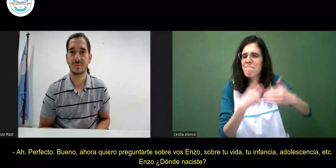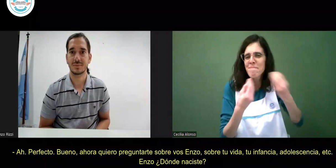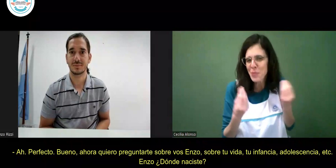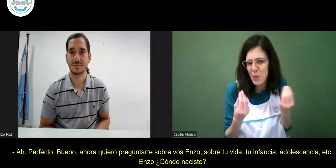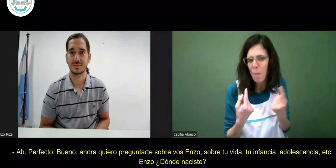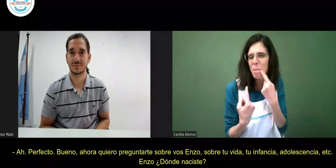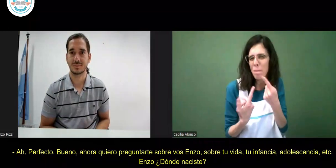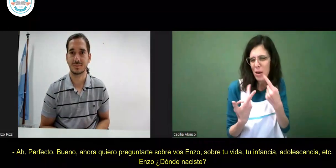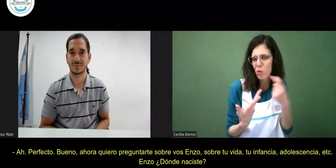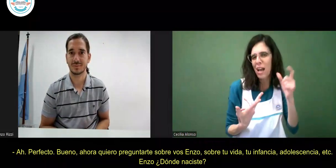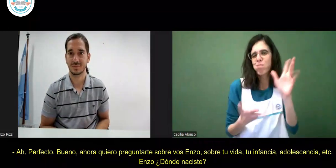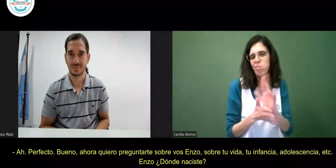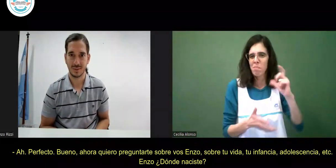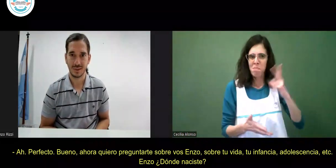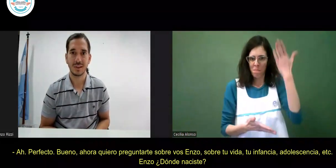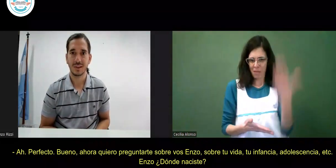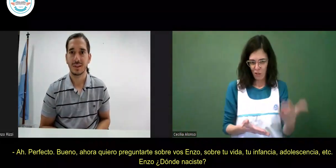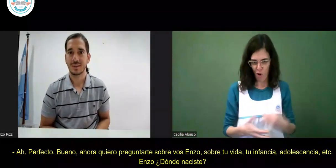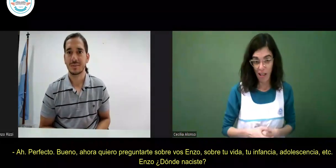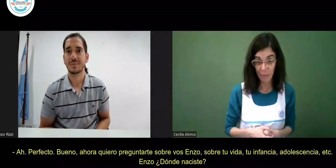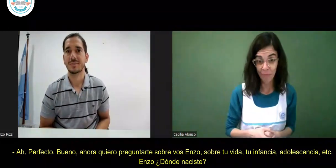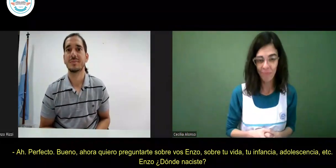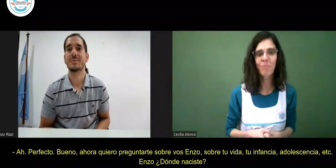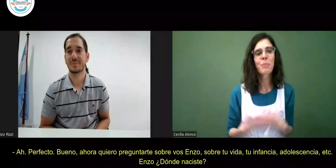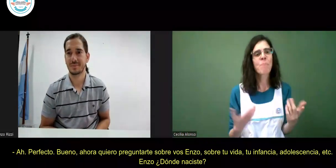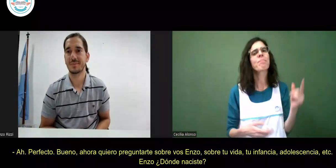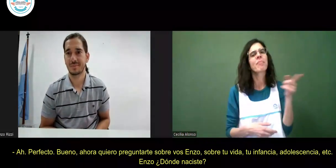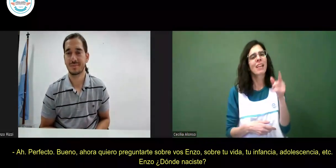Enzo, sobre tu vida, tu infancia, adolescencia, etc.